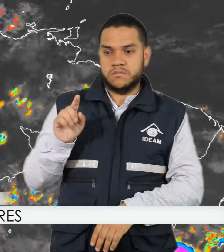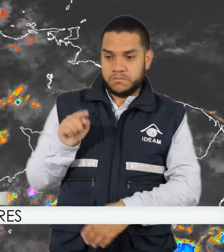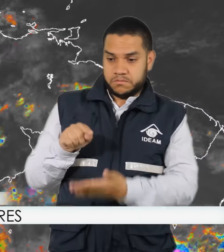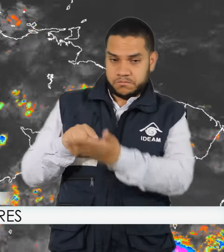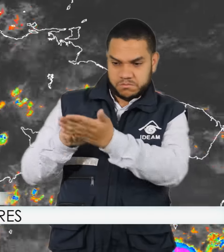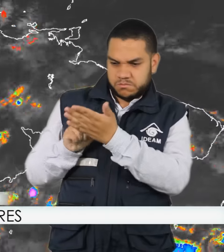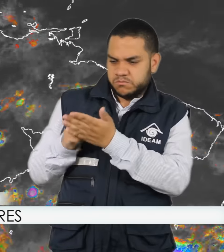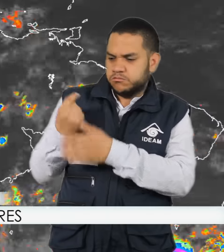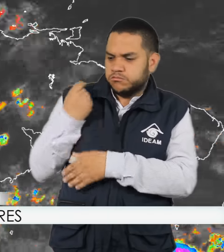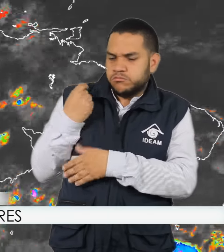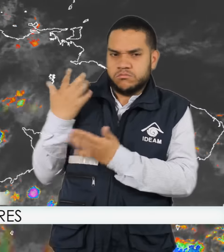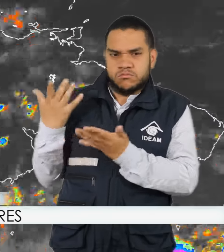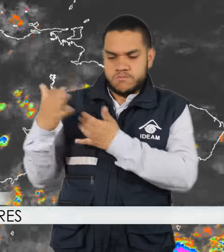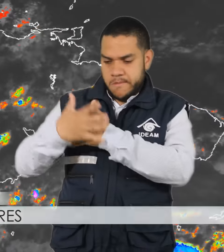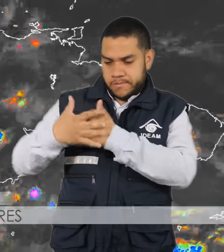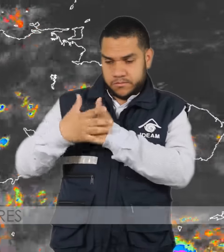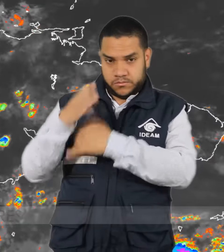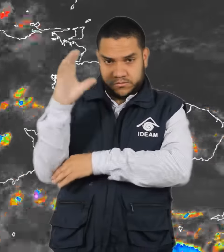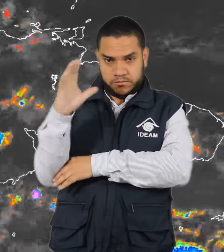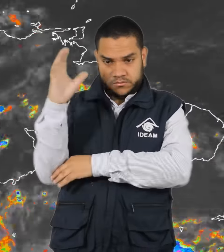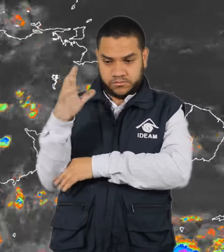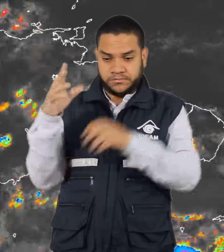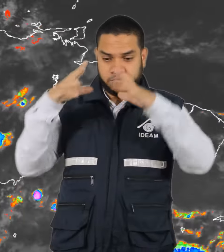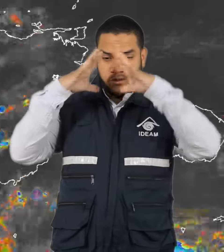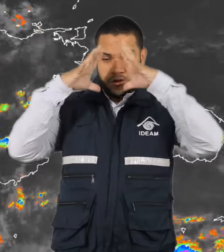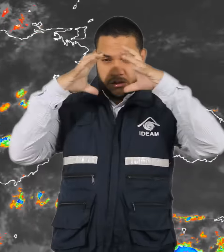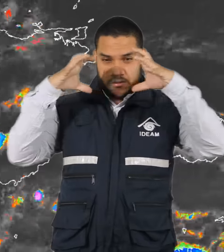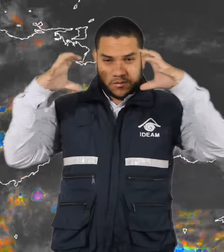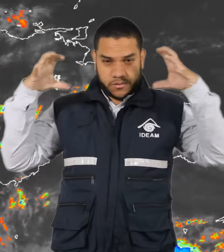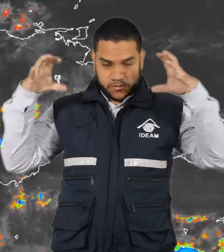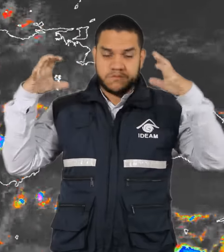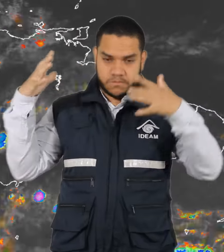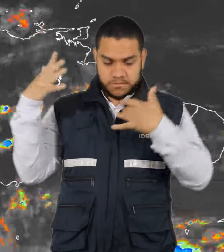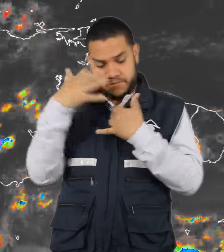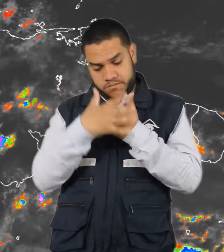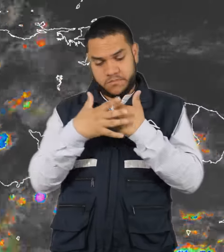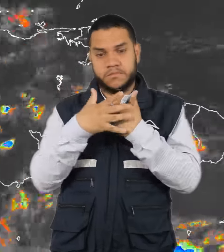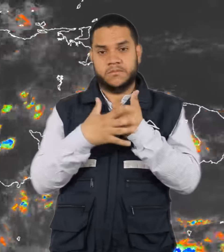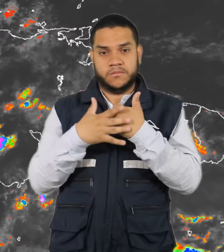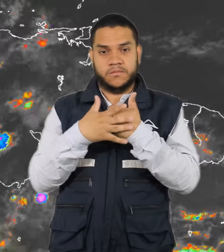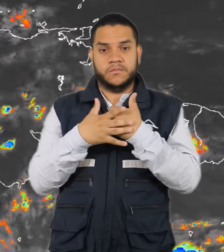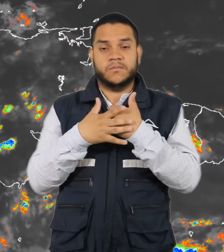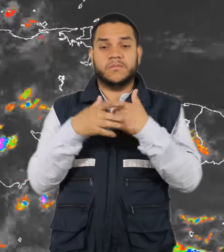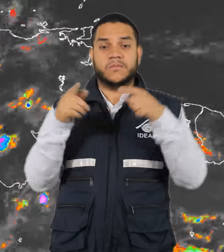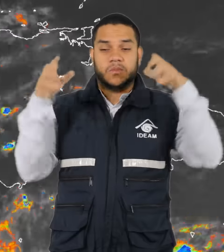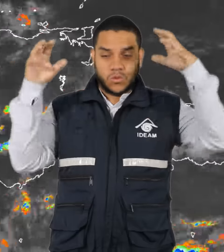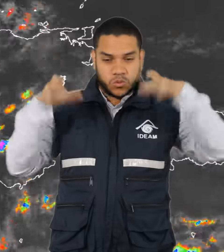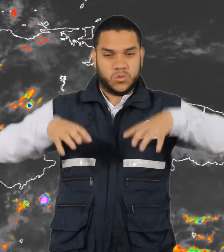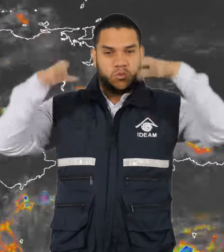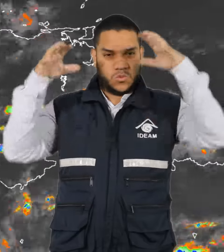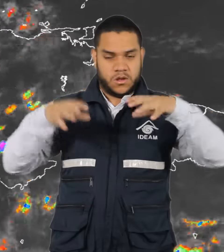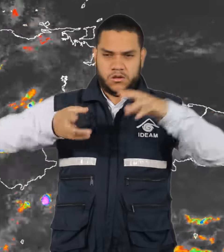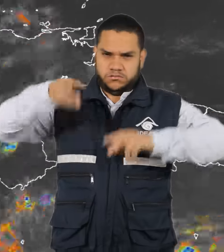últimas imágenes de satélite, se han dado condiciones de cielo mayormente cubierto en gran parte del país. Se han presentado lluvias